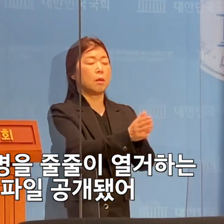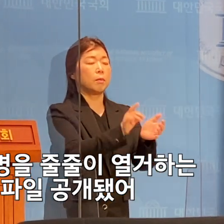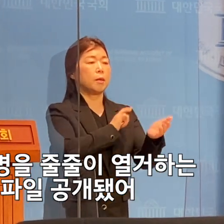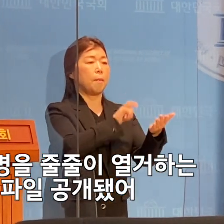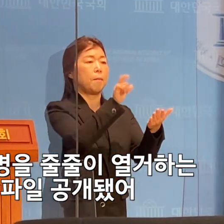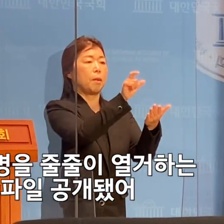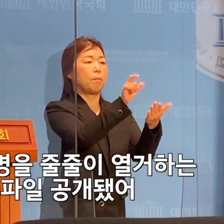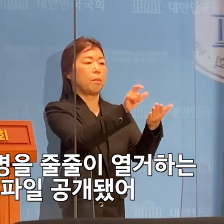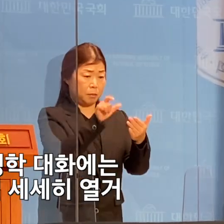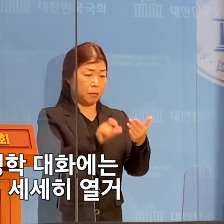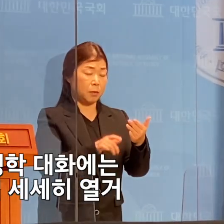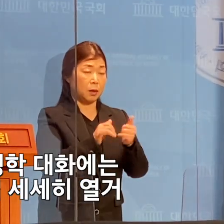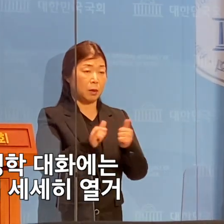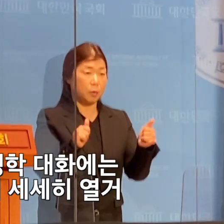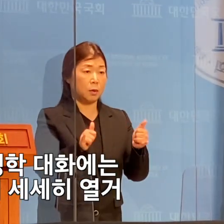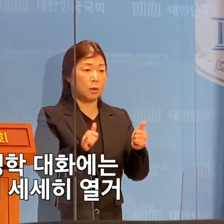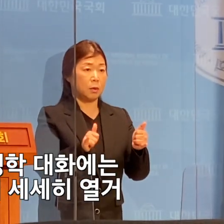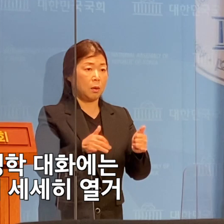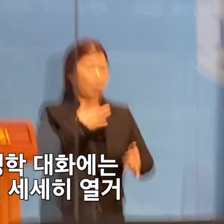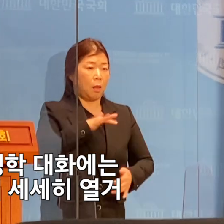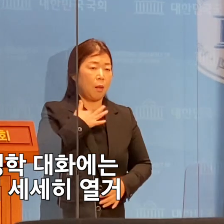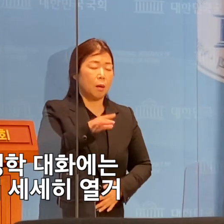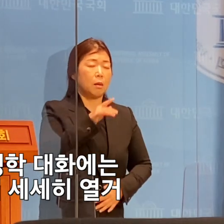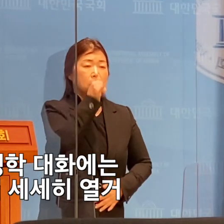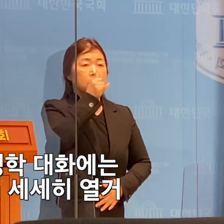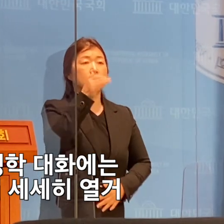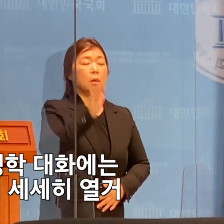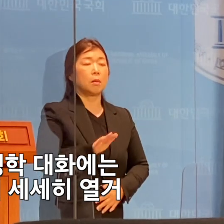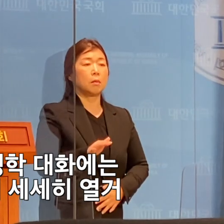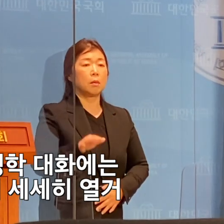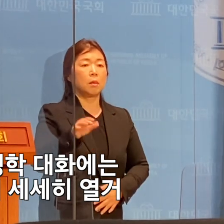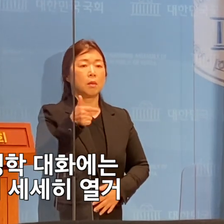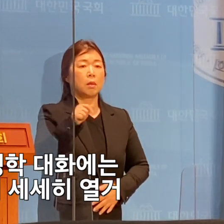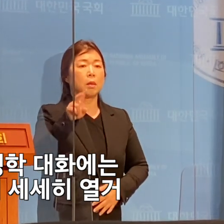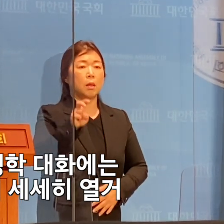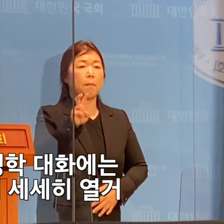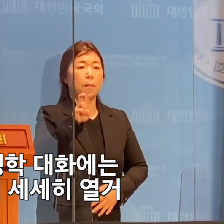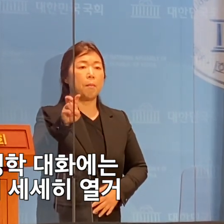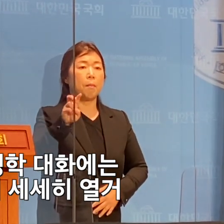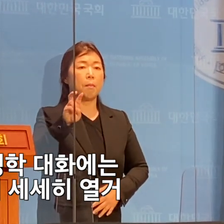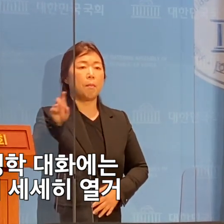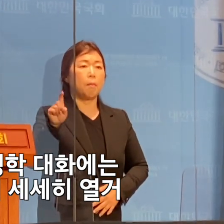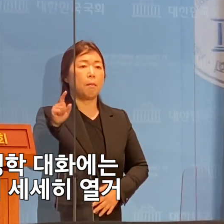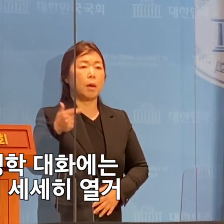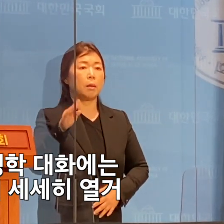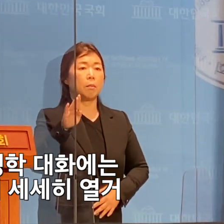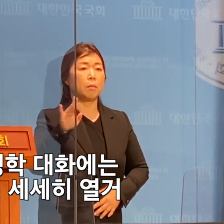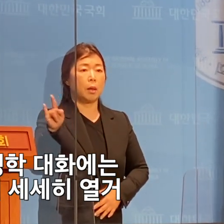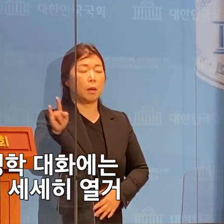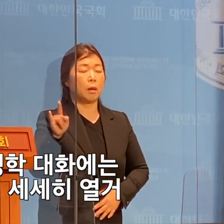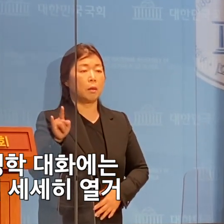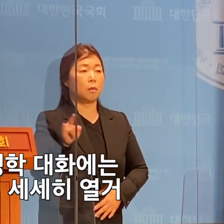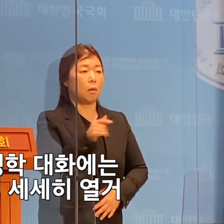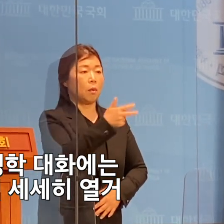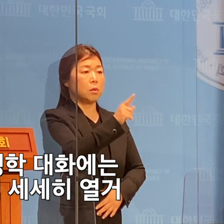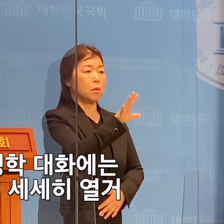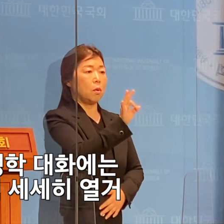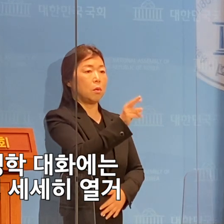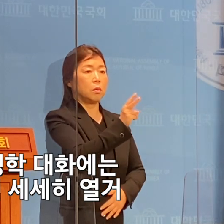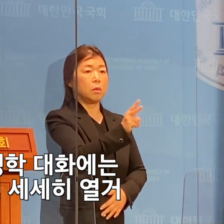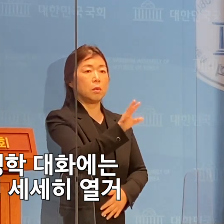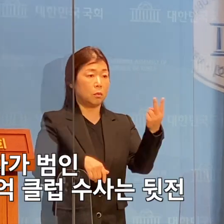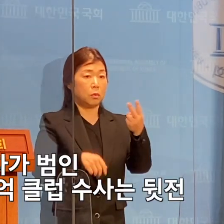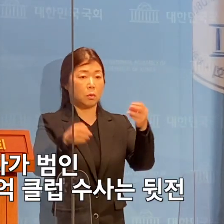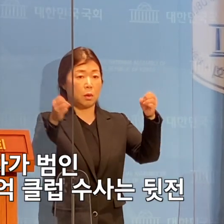파일이 공개됐습니다. 김만배 씨와 정영학 회계사의 대화에는 배분할 금액까지 세세히